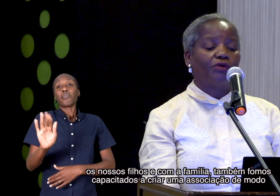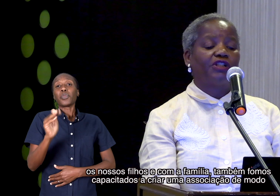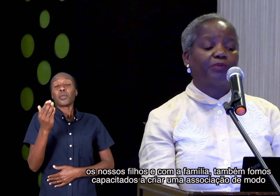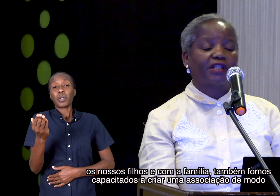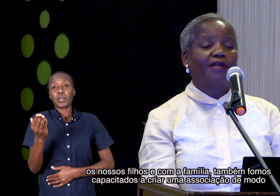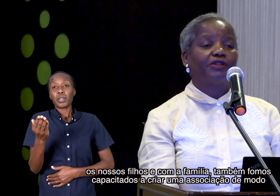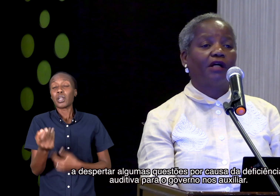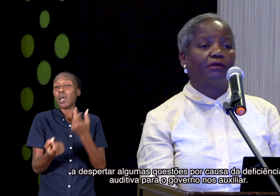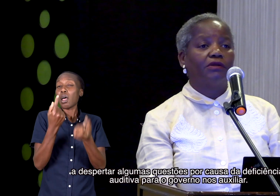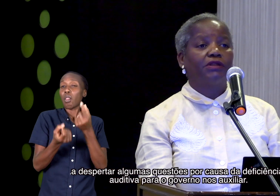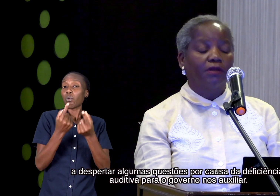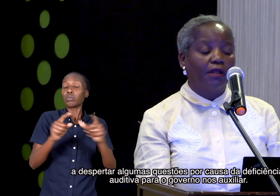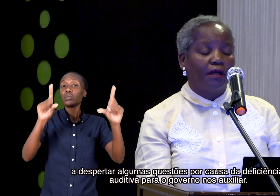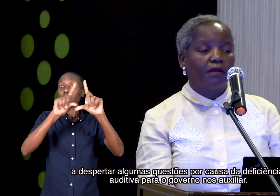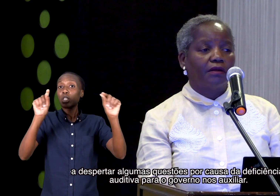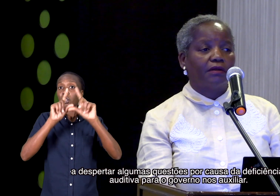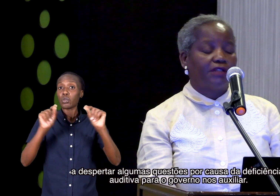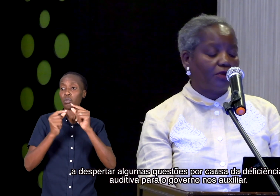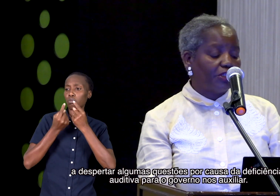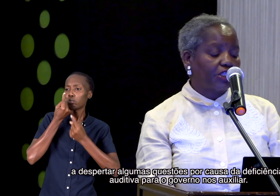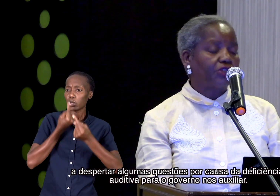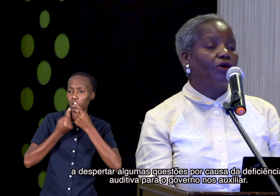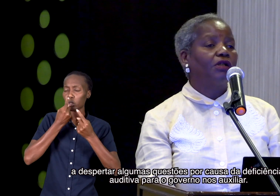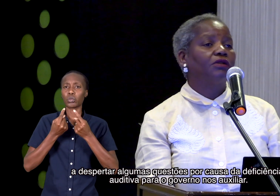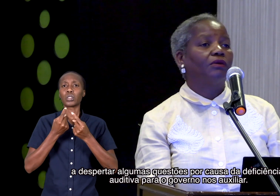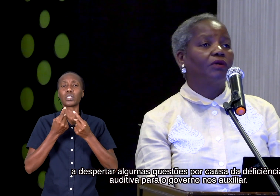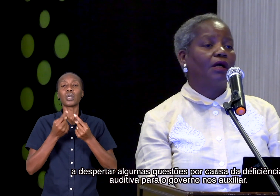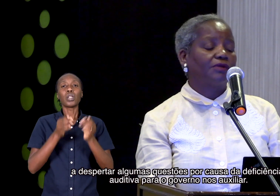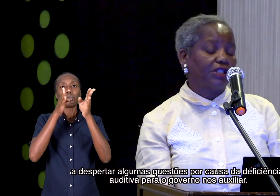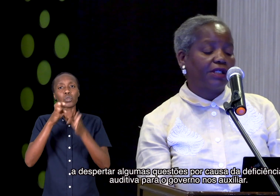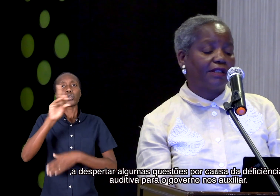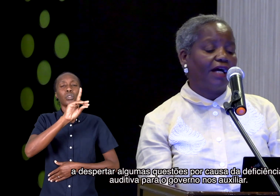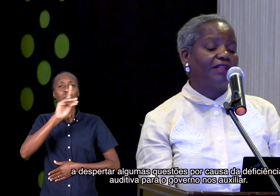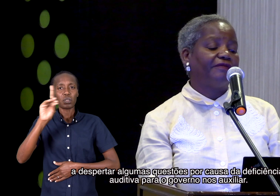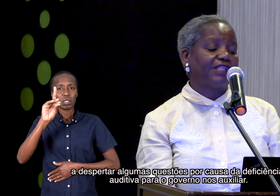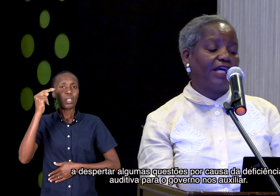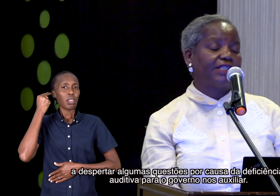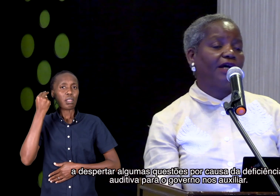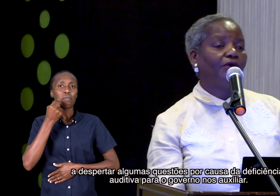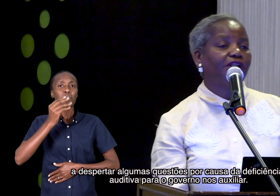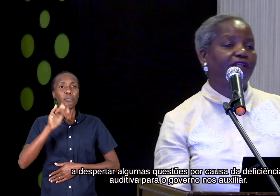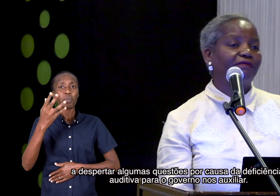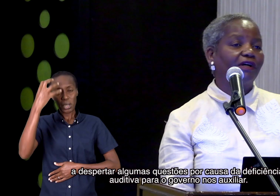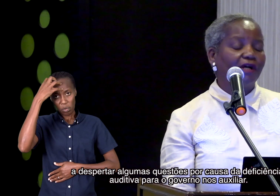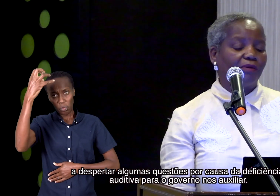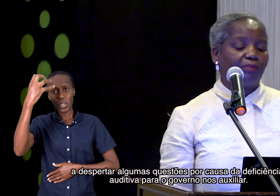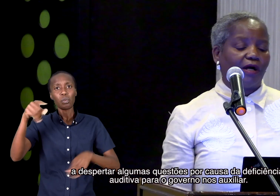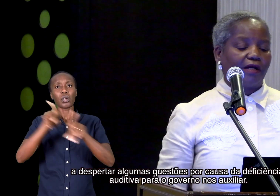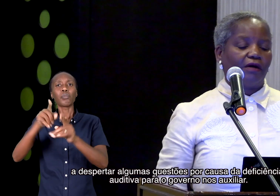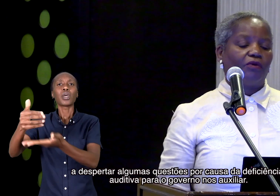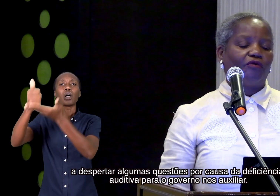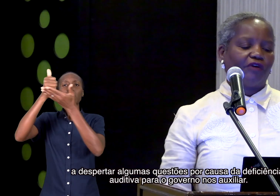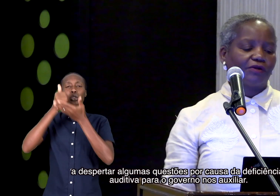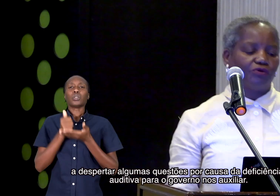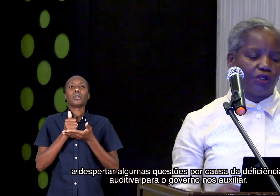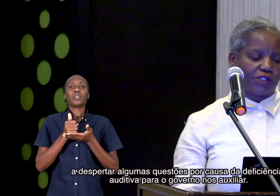de modo a despertarmos de algumas questões ou causas da deficiência auditiva